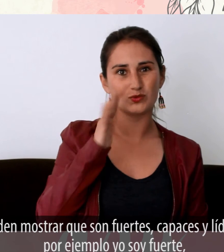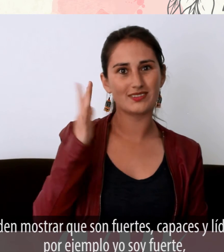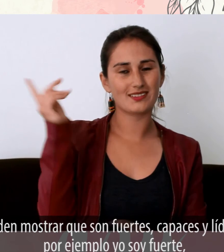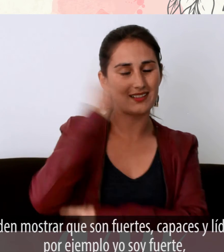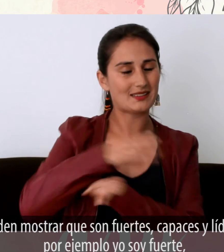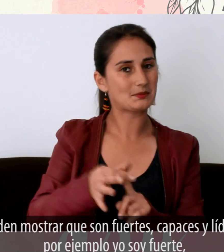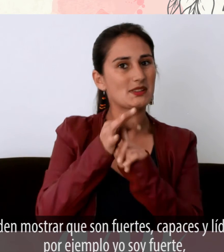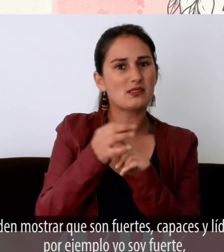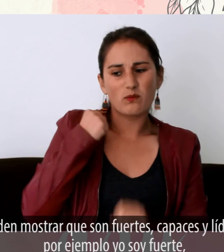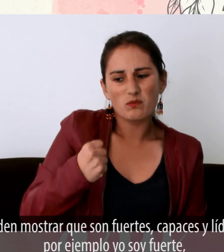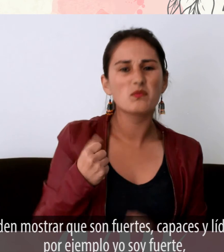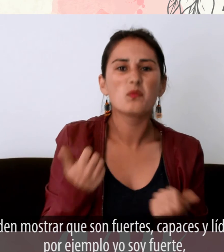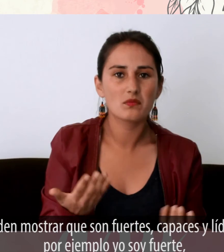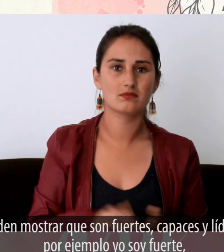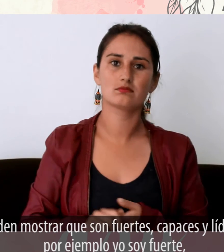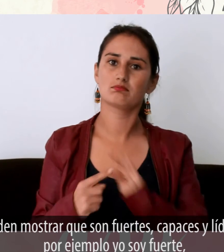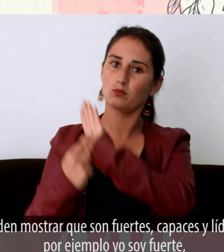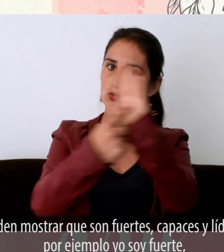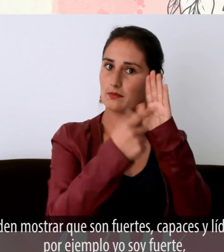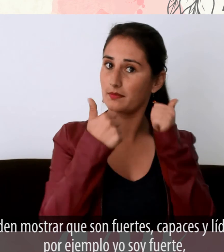ejemplo, yo soy fuerte.